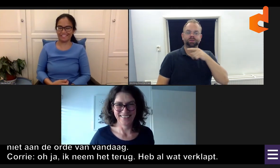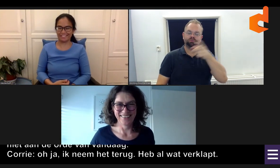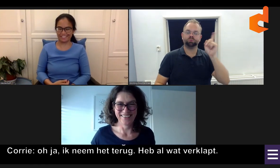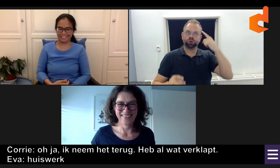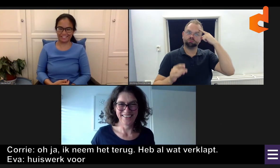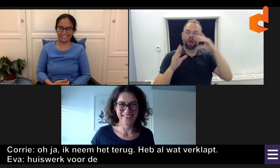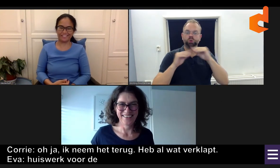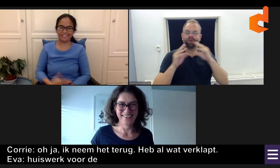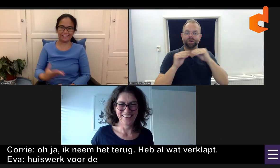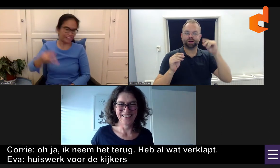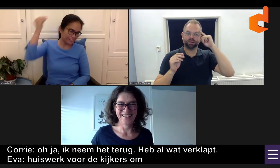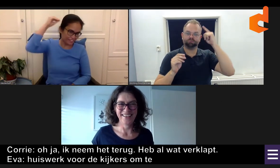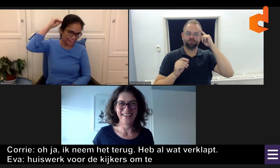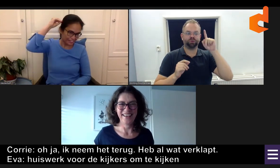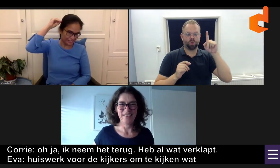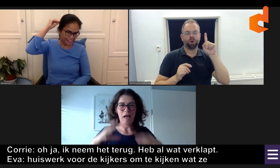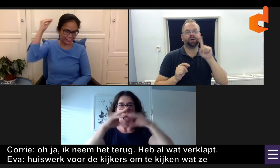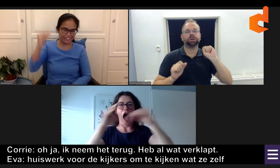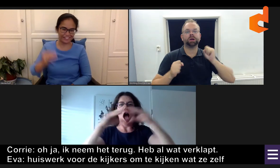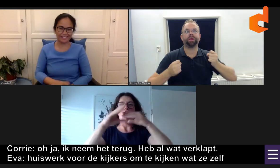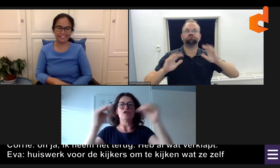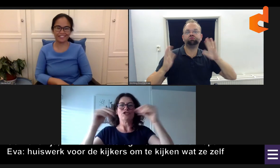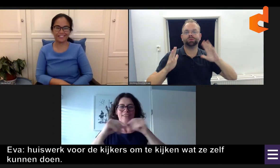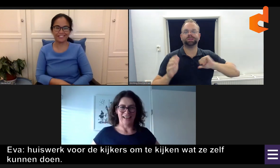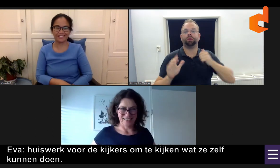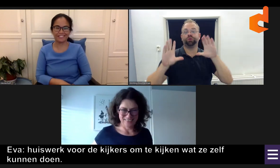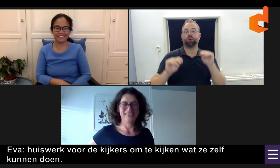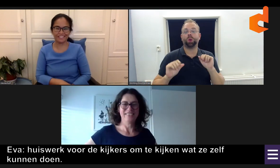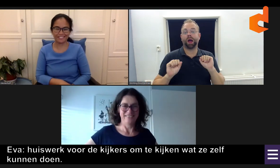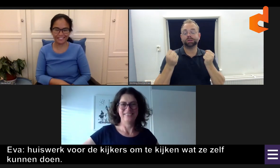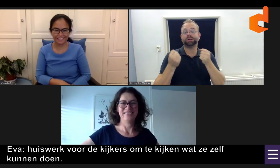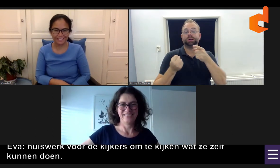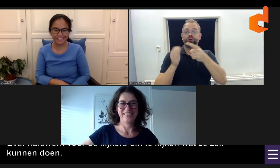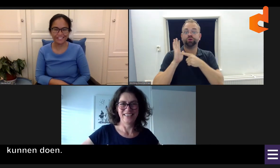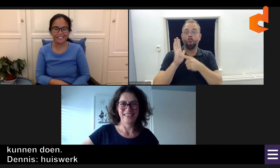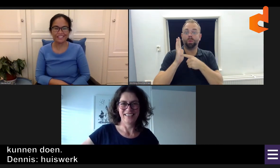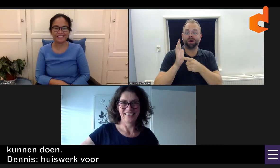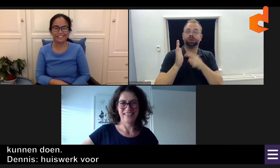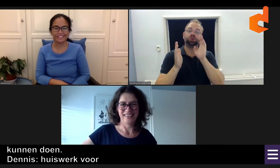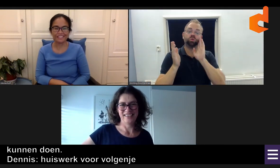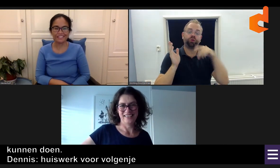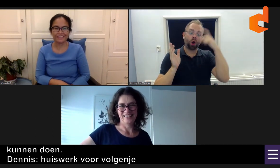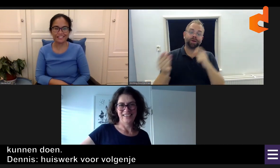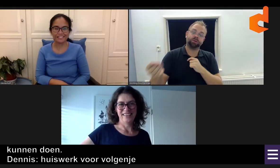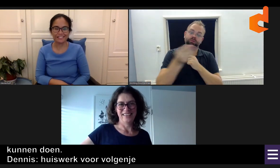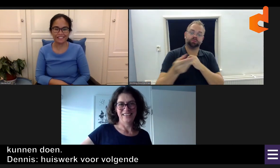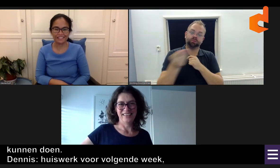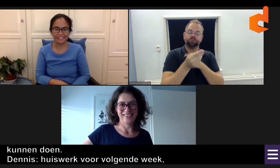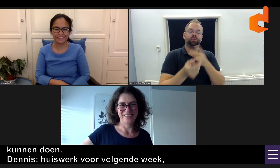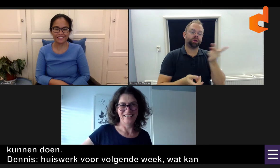Ja, zegt Dennis. Inderdaad, hè, we hebben het vorige week al gehad over huiswerk voor volgende week. Bedenken, wat kan je zelf doen? Bedenk voorbeelden